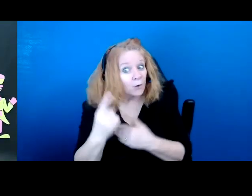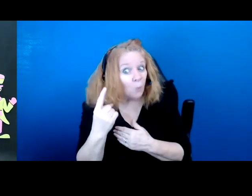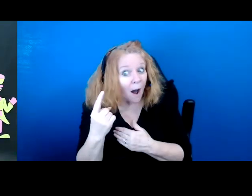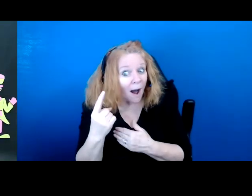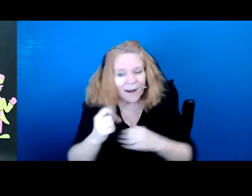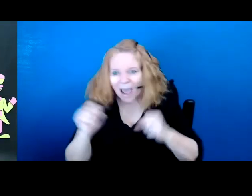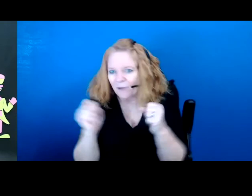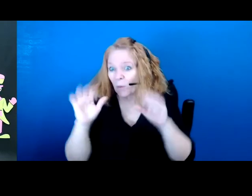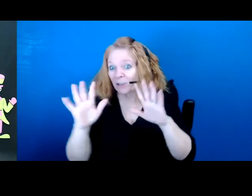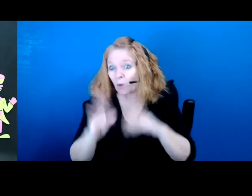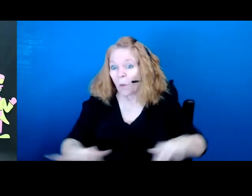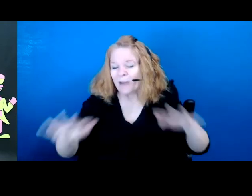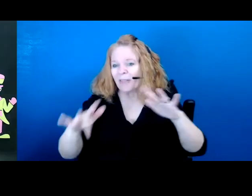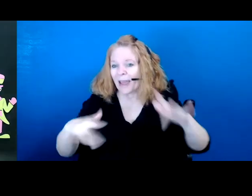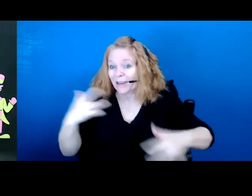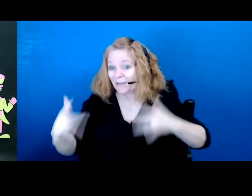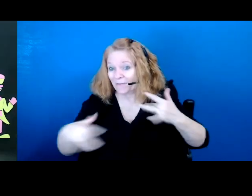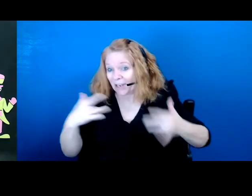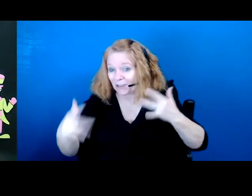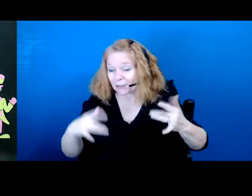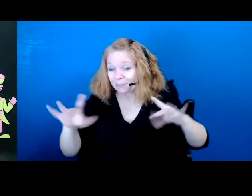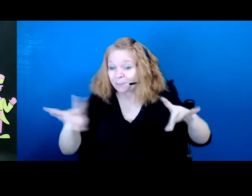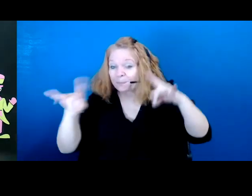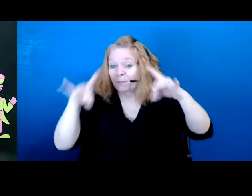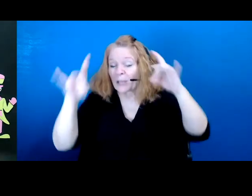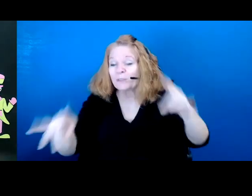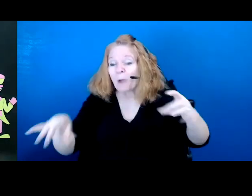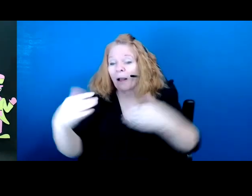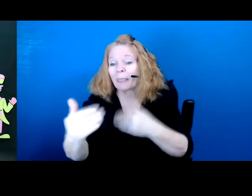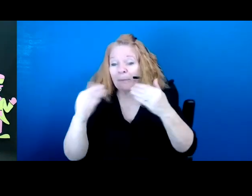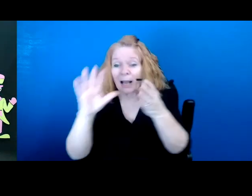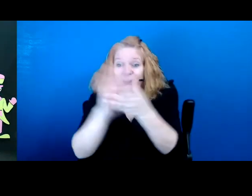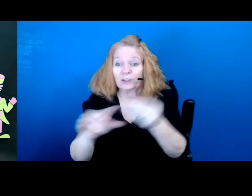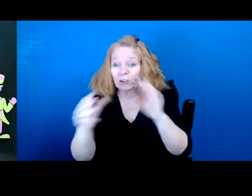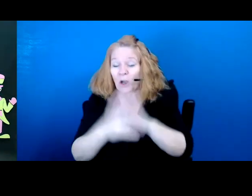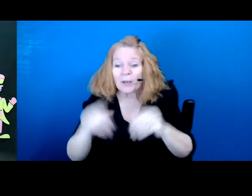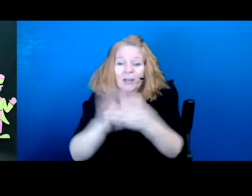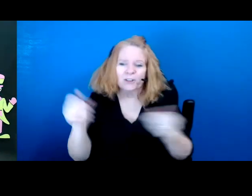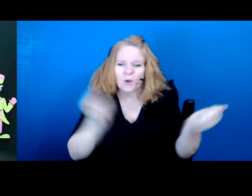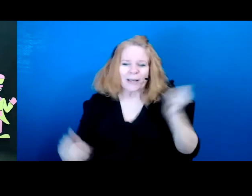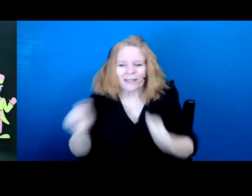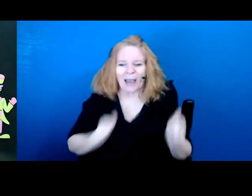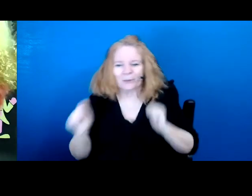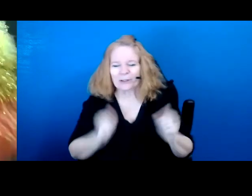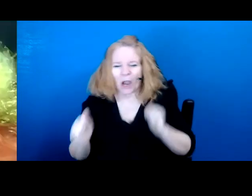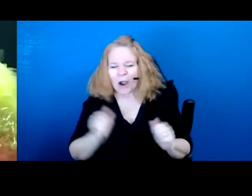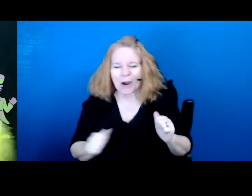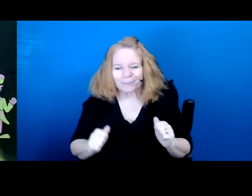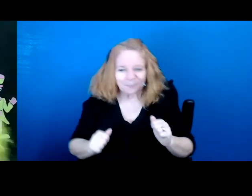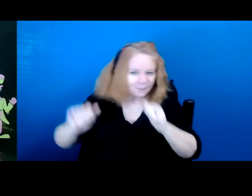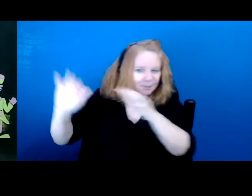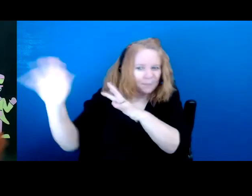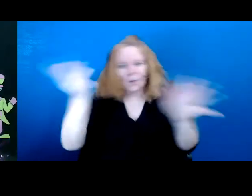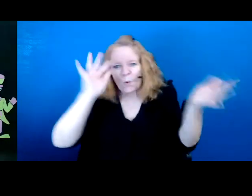esta ha sido la parte 1 de la aventura del mundo maravilloso de invierno con el show